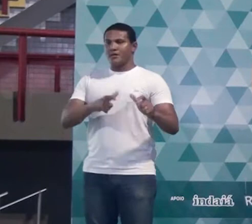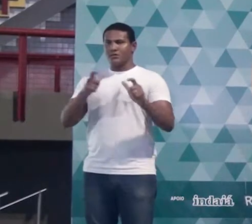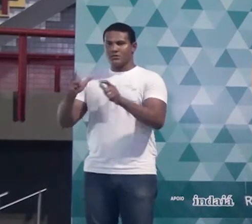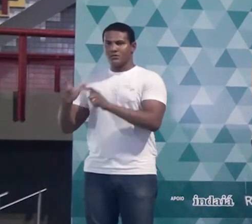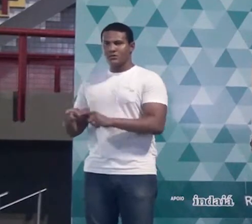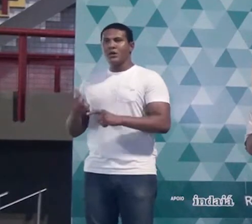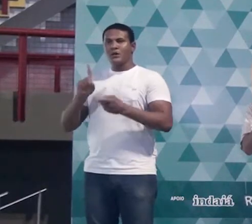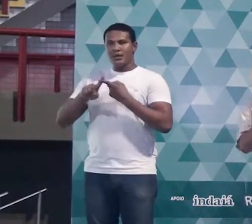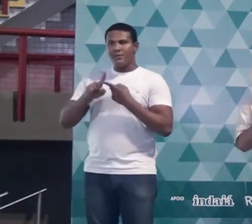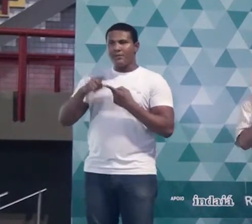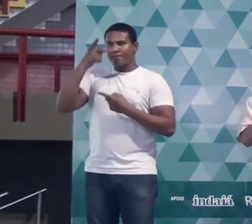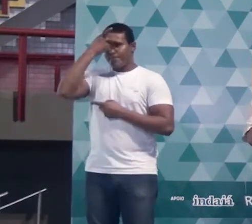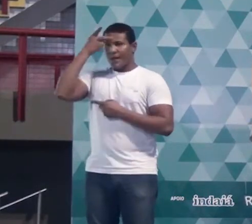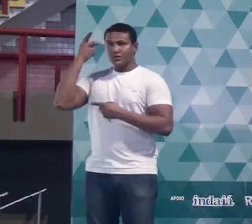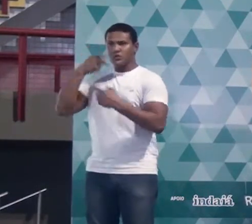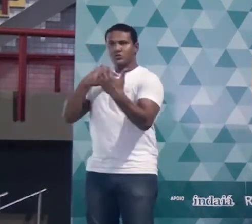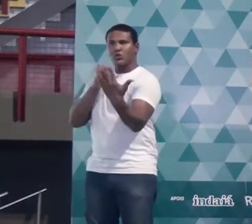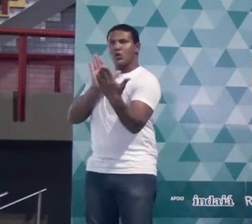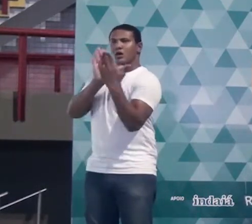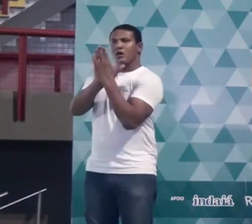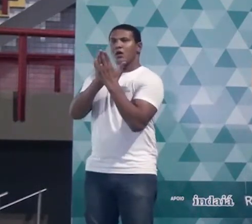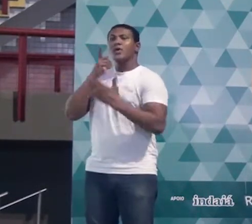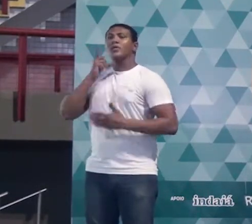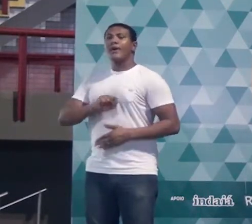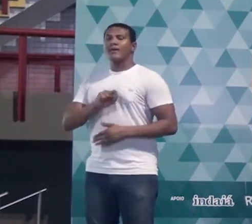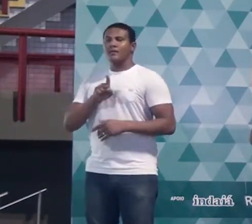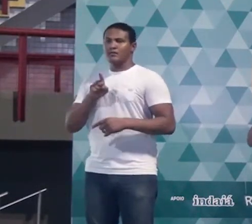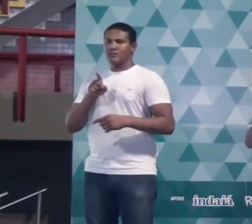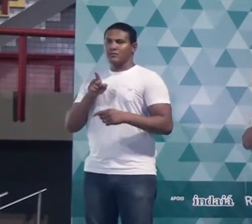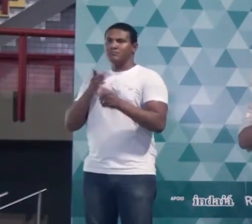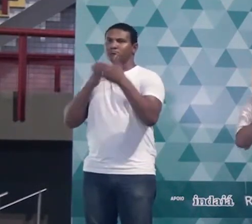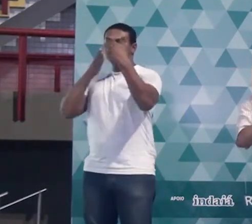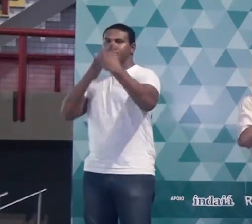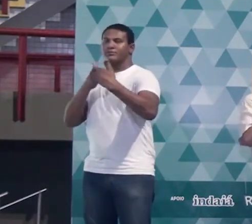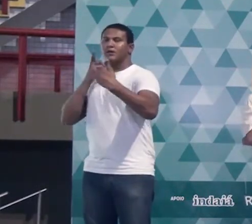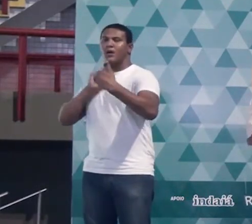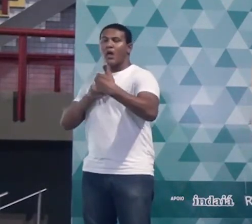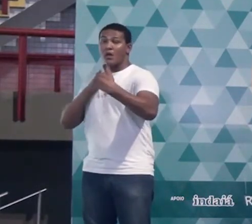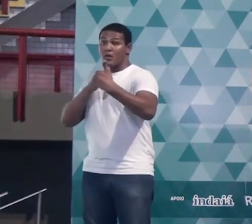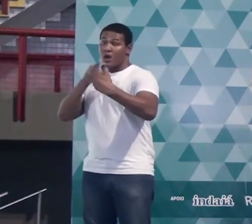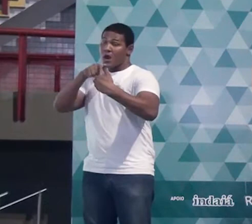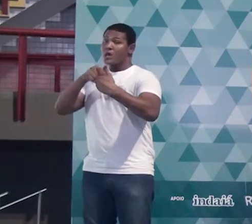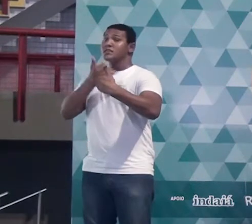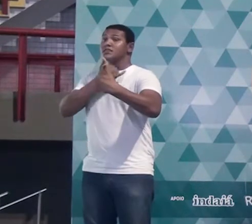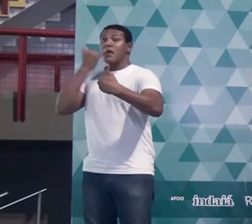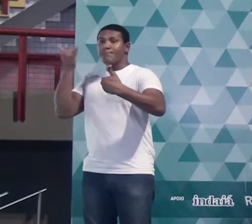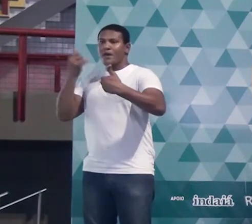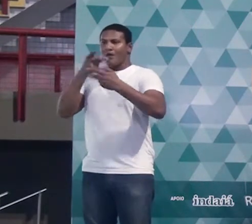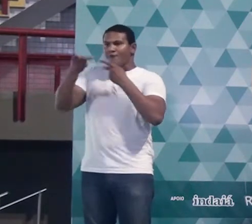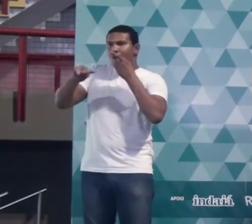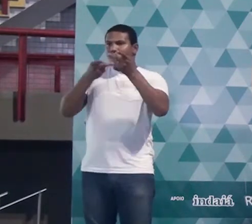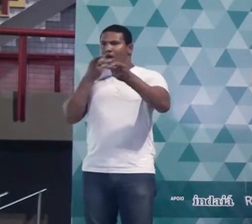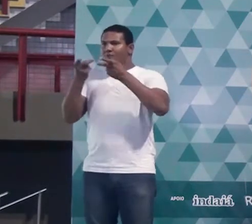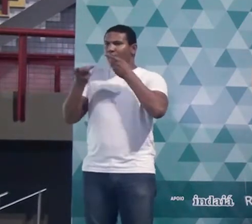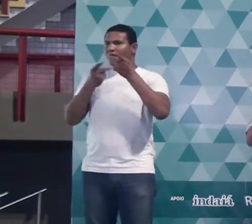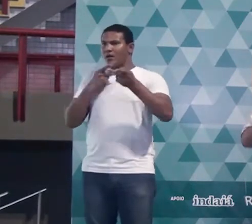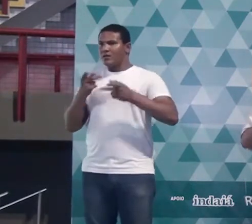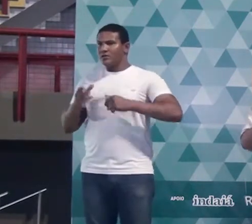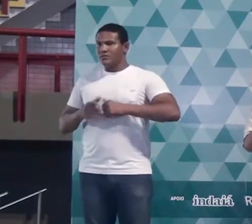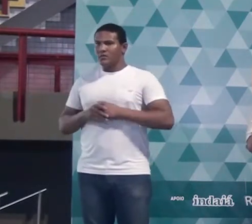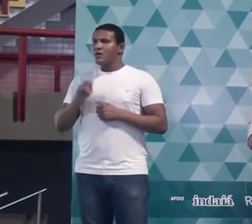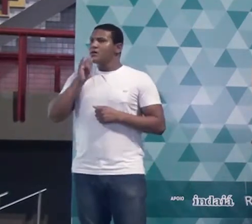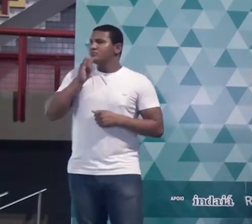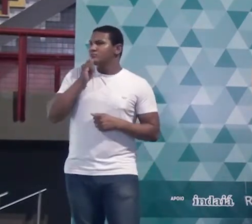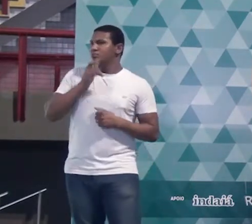uma parte da linguagem, que é a linguagem formal, a linguagem normativa, que alguns chamam de